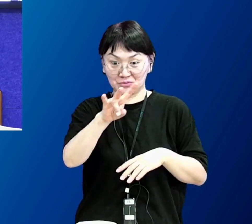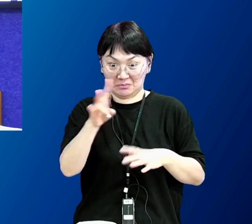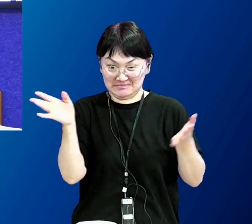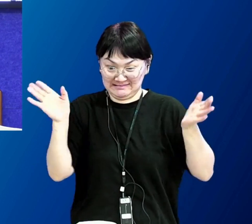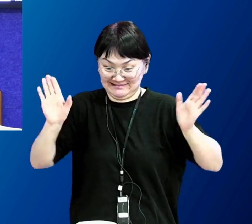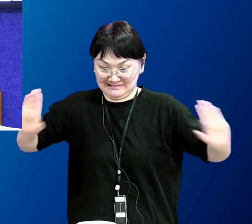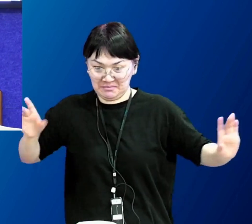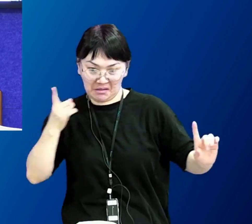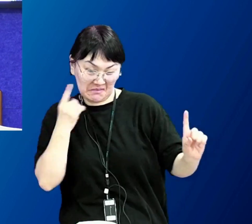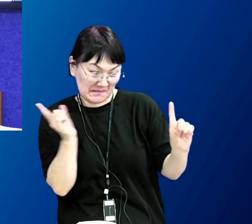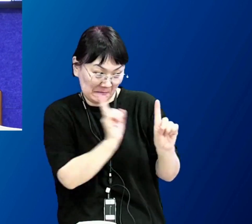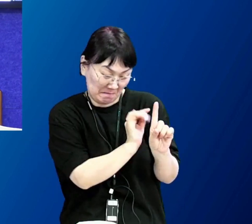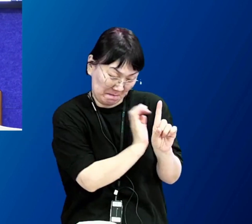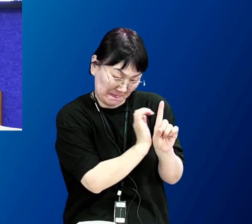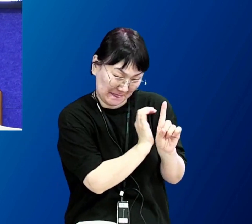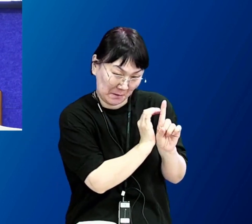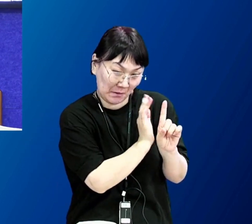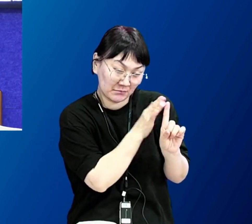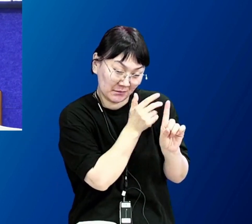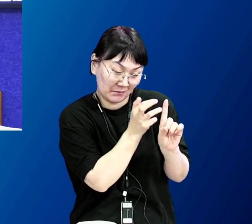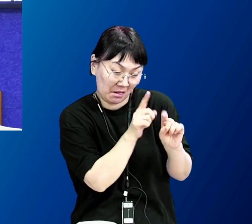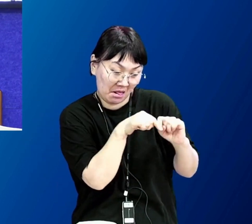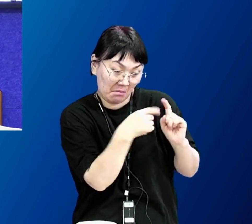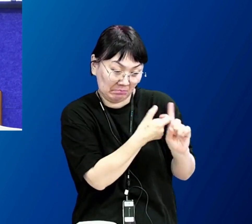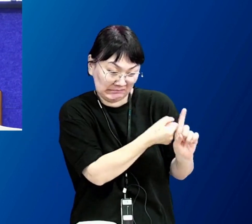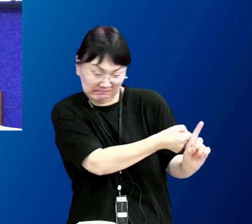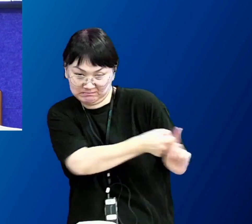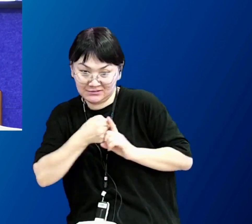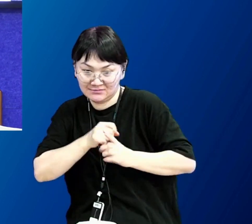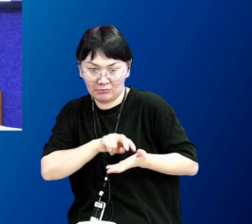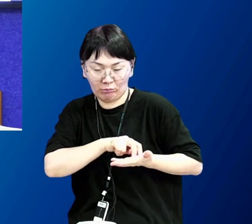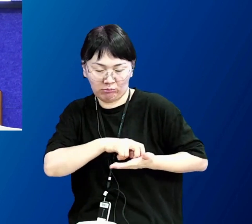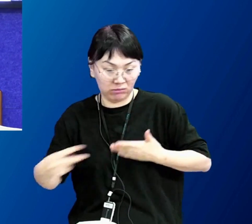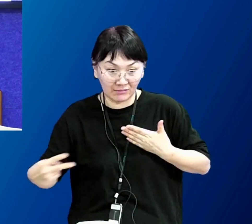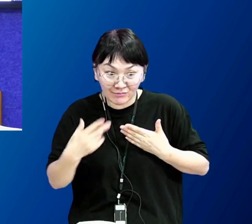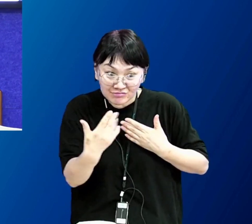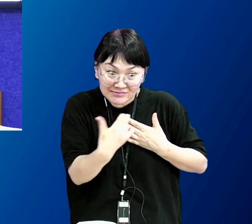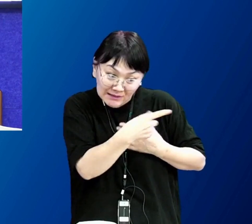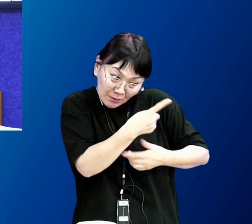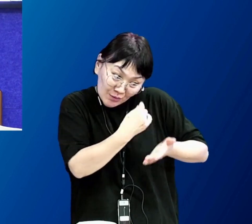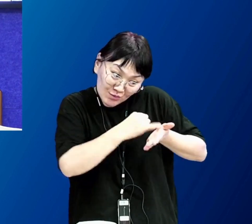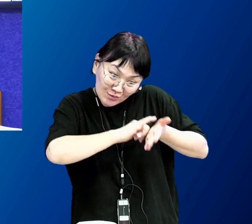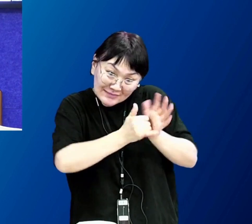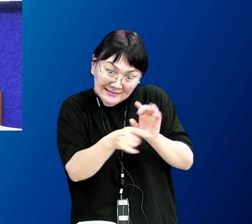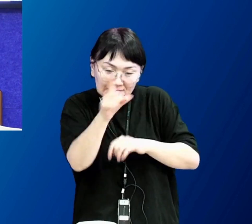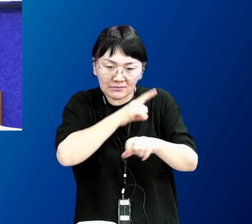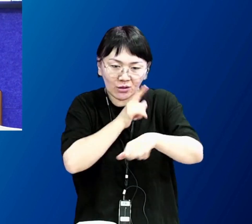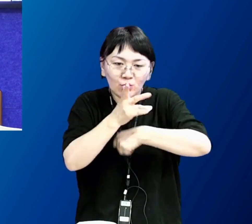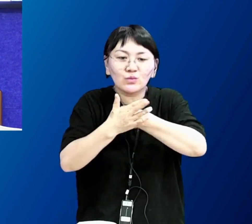нүгэл дунгааж байгаа тэр дүр төрх Библиэлд бичигдсэн баг. За гэхдээ эндээс бид нэг сургамж авъя гэж бодож байна.